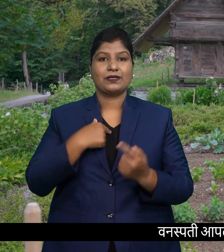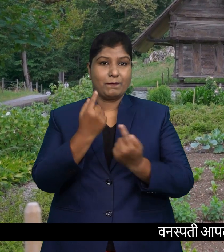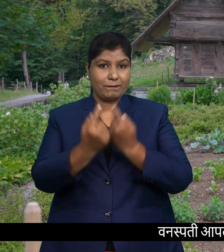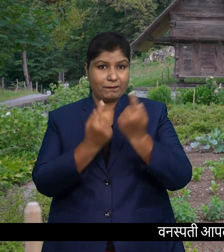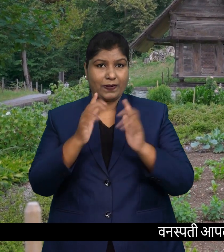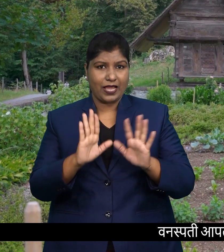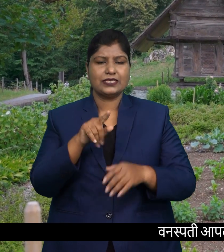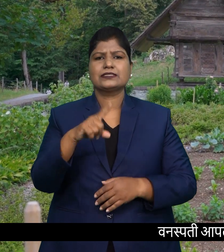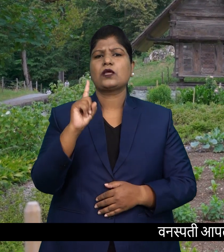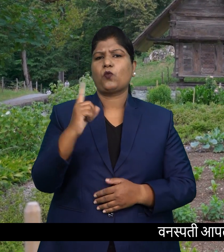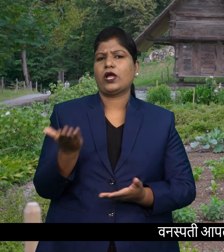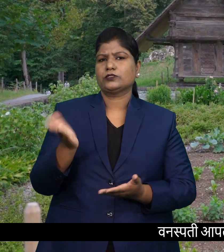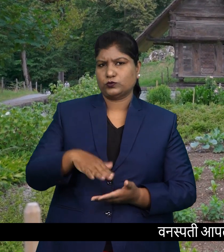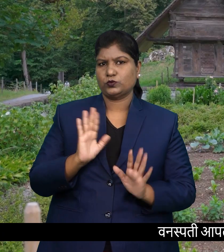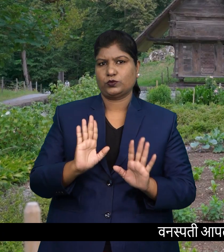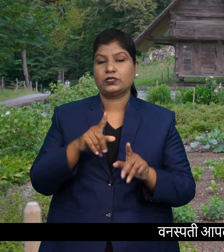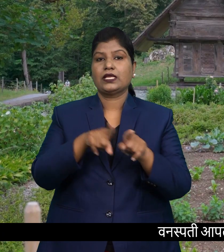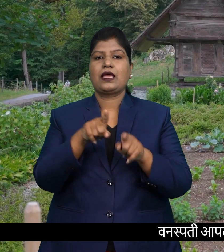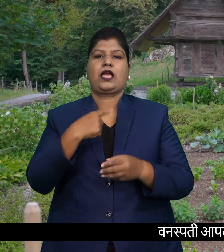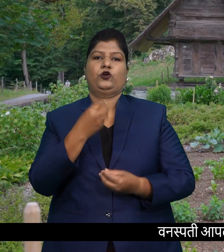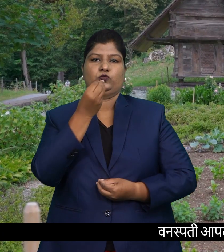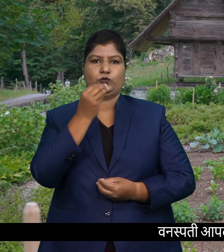वनस्पती आपल्या अन्नाचा एक स्रोत आहेत.